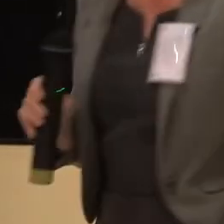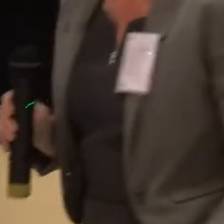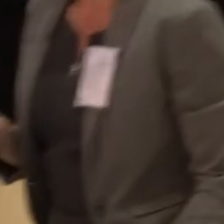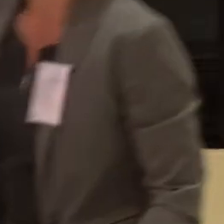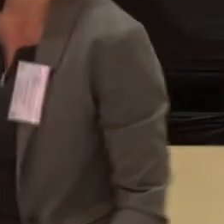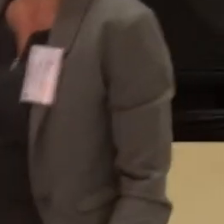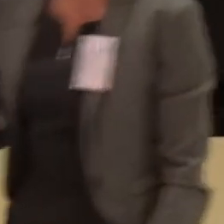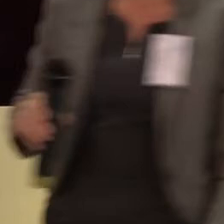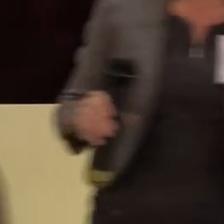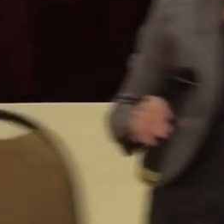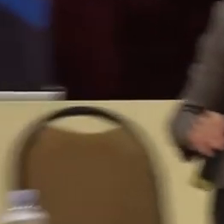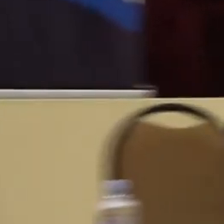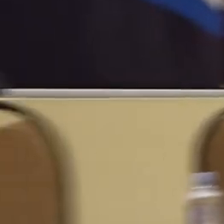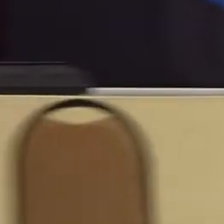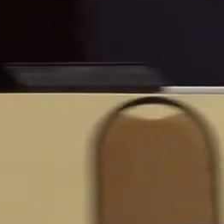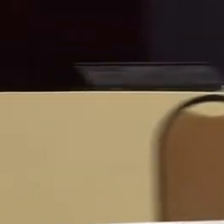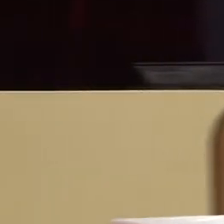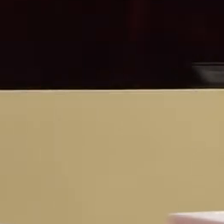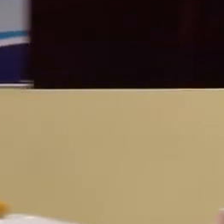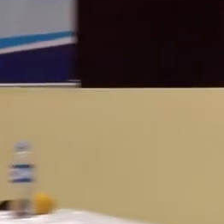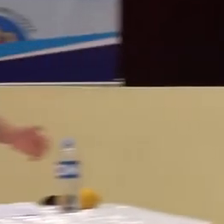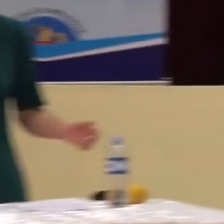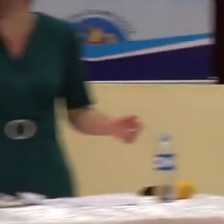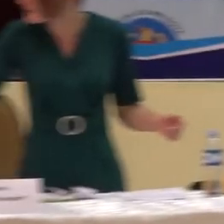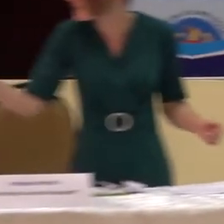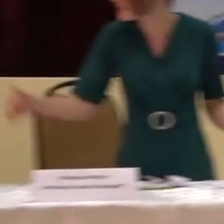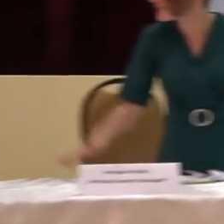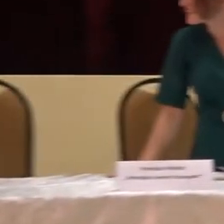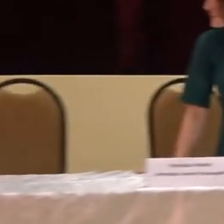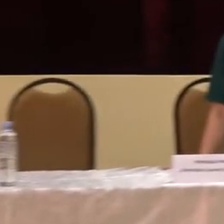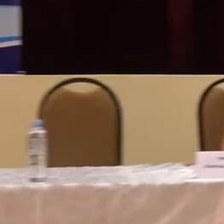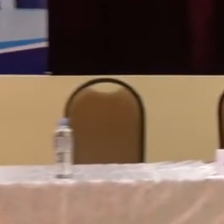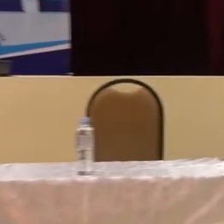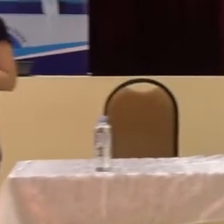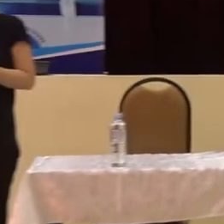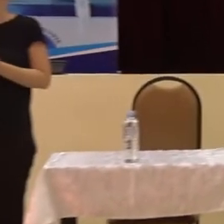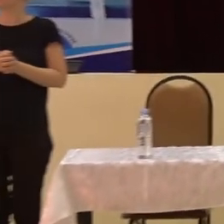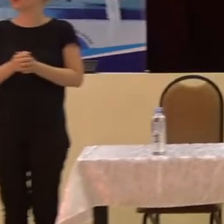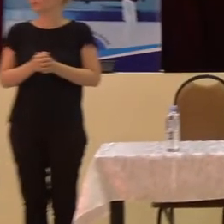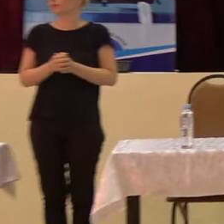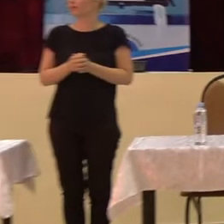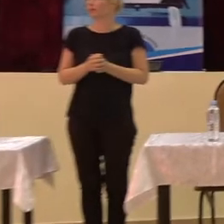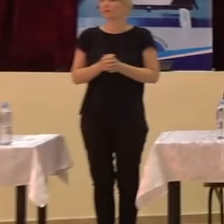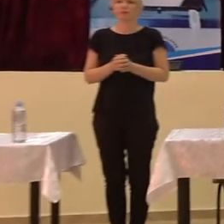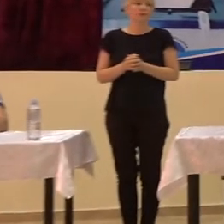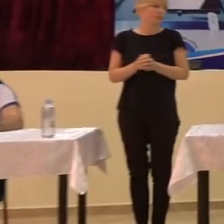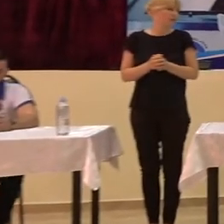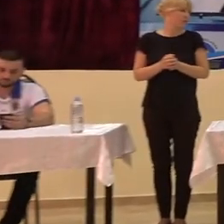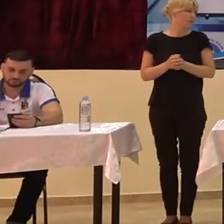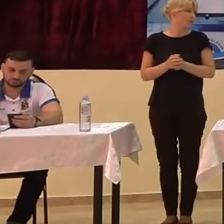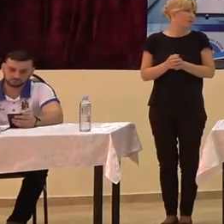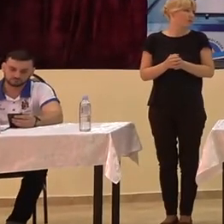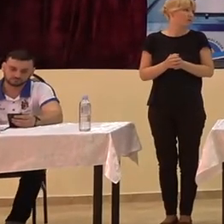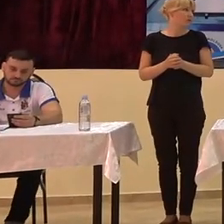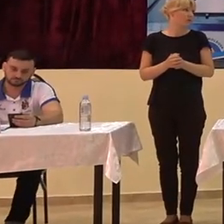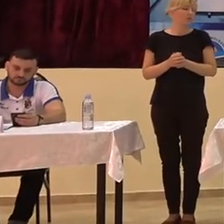și avem replici. Două replici. Completări. Să-i oferim posibilitatea doamnei să vorbe. Da. Folosiți microfonul,